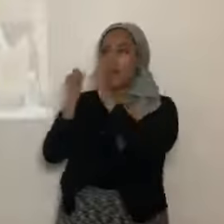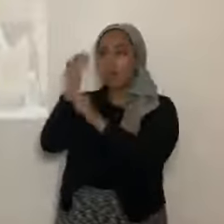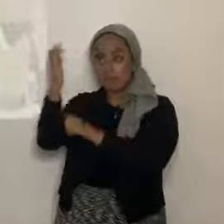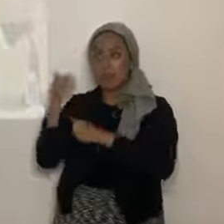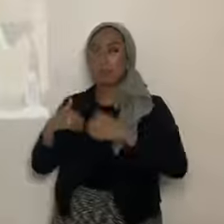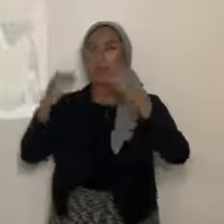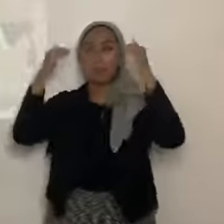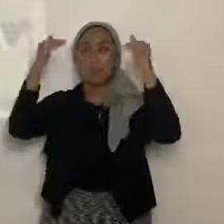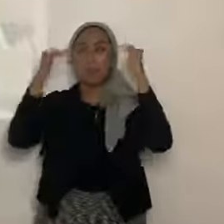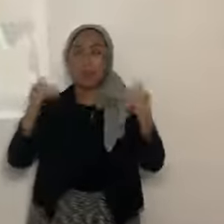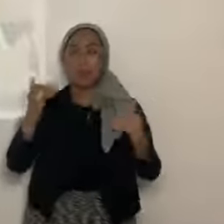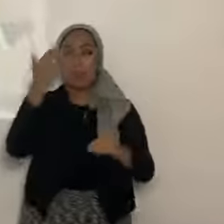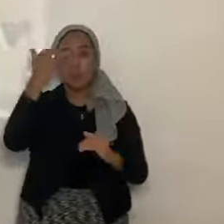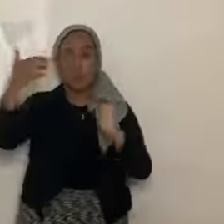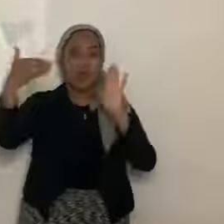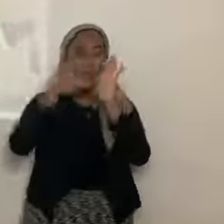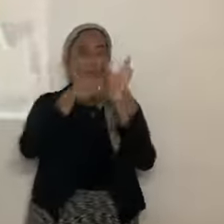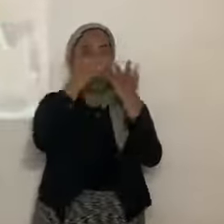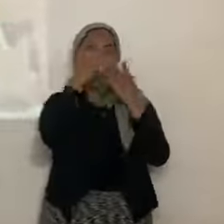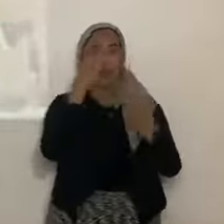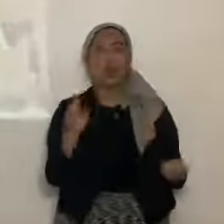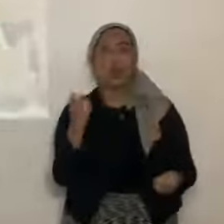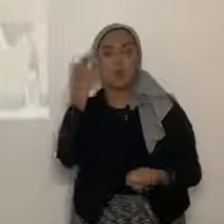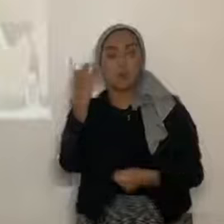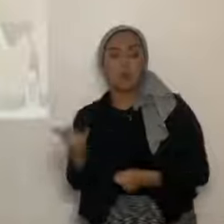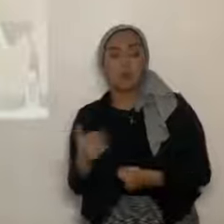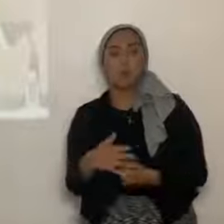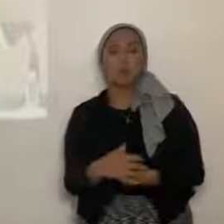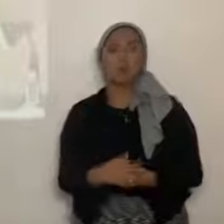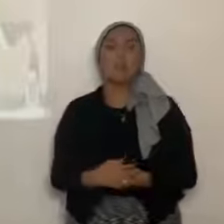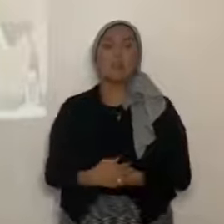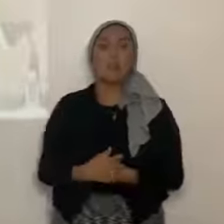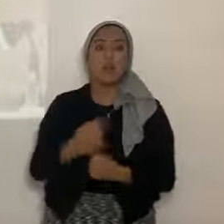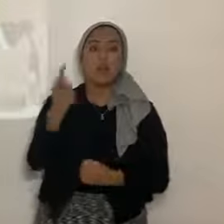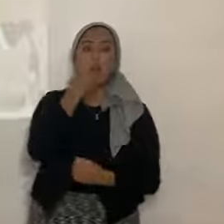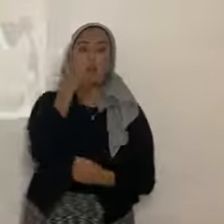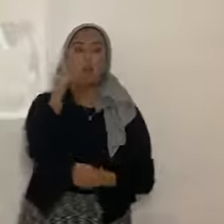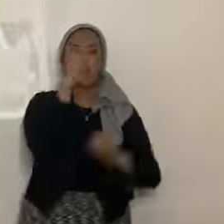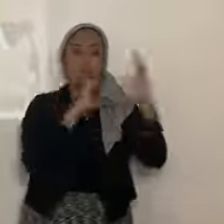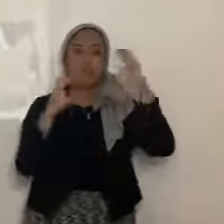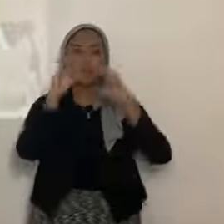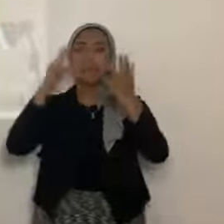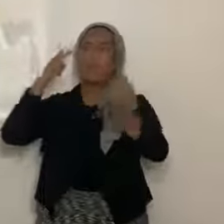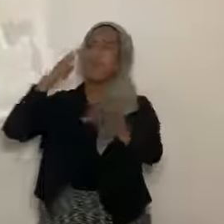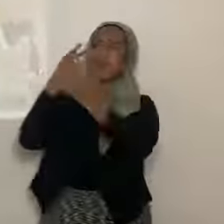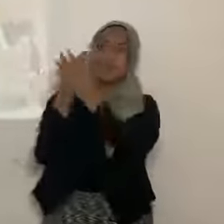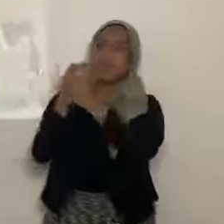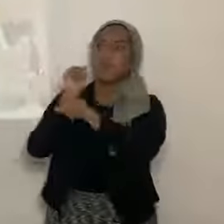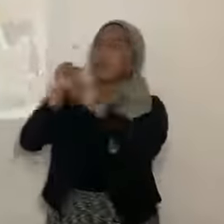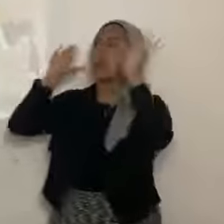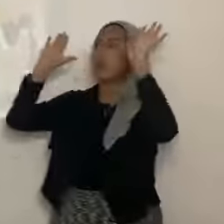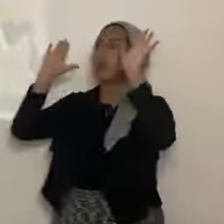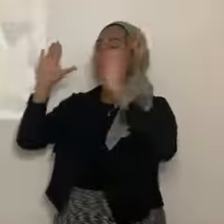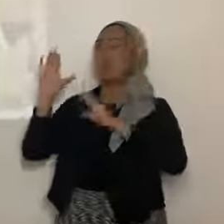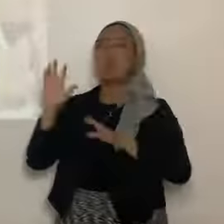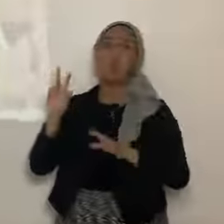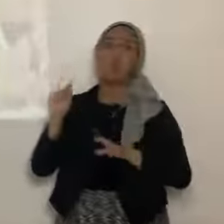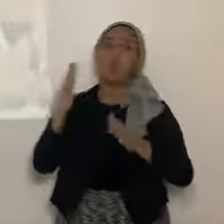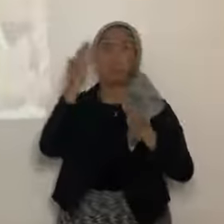lo cual se obstaculiza la sanidad. Solo buscar señales y milagros. Uf, por eso los videos más vistos